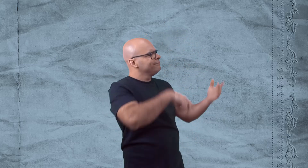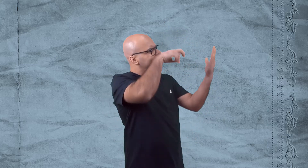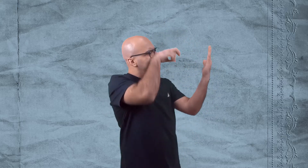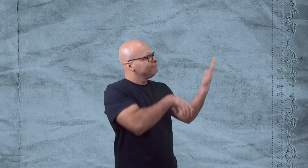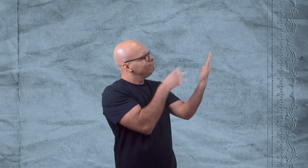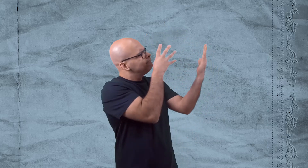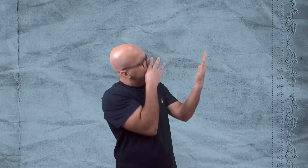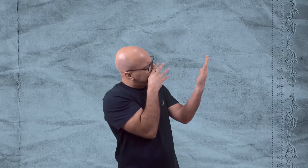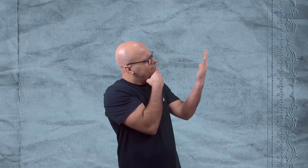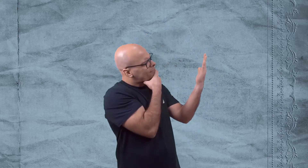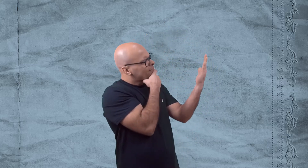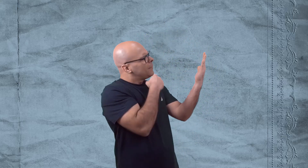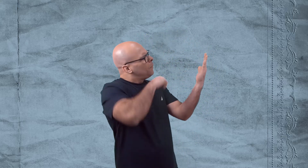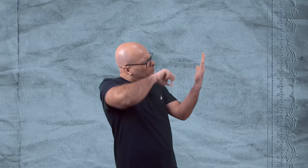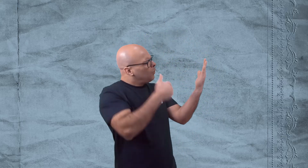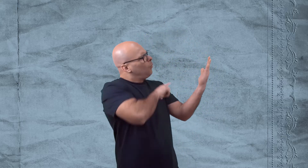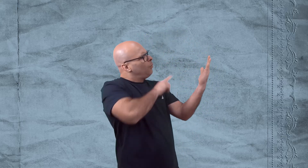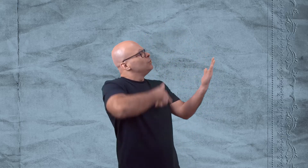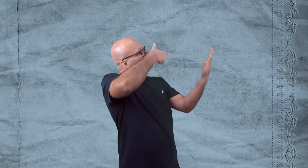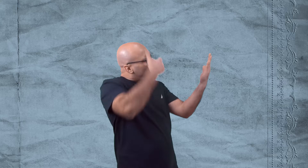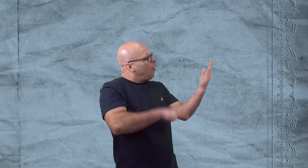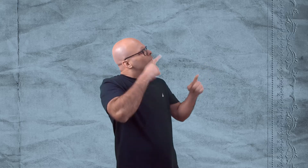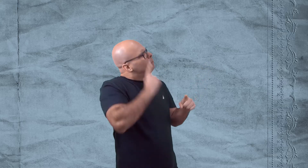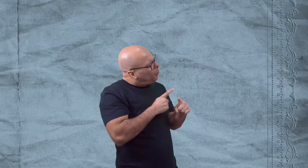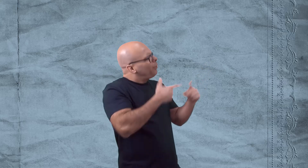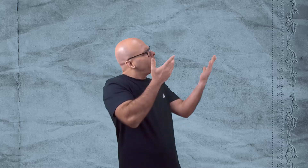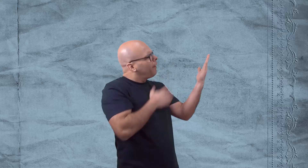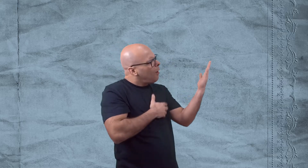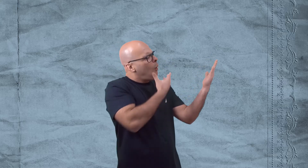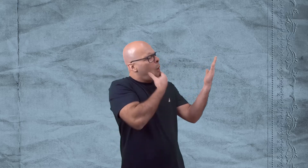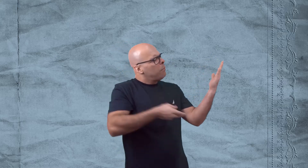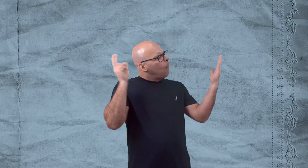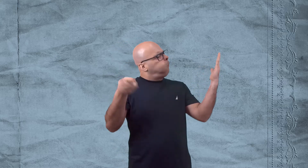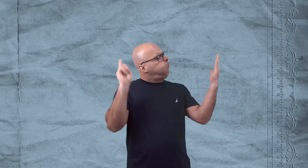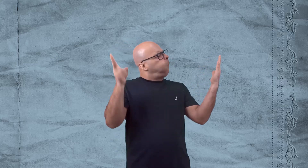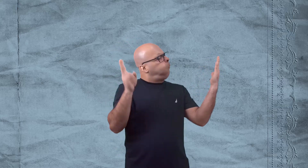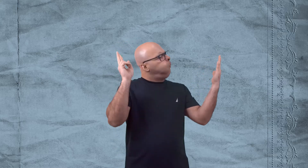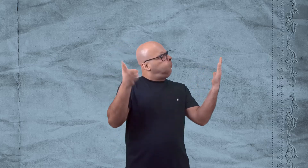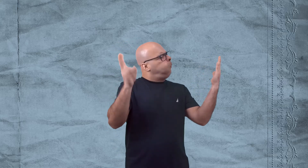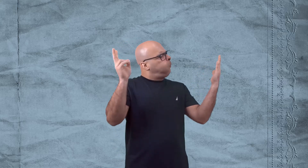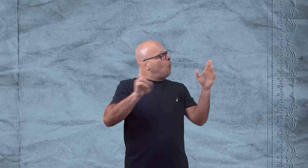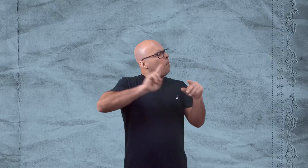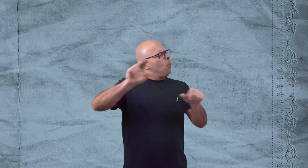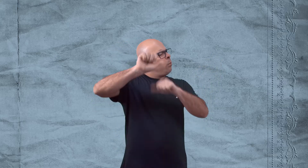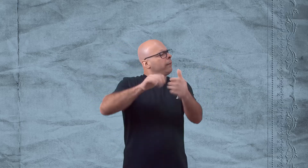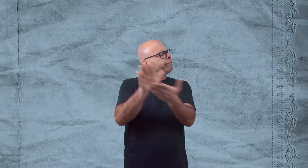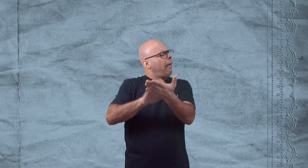espelho e refletiu: por que eu mudei meu sobrenome de novo? Os homens nunca mudam seus sobrenomes, mas